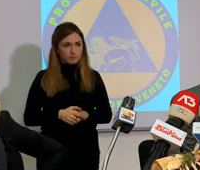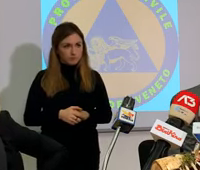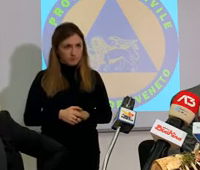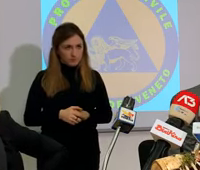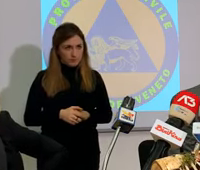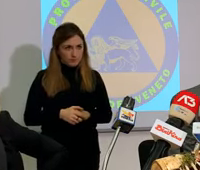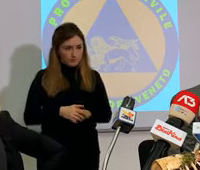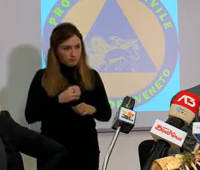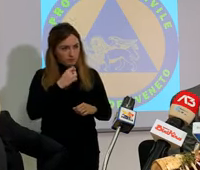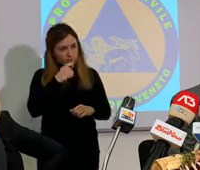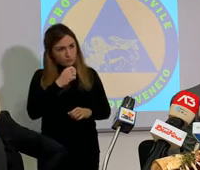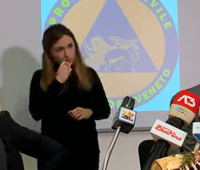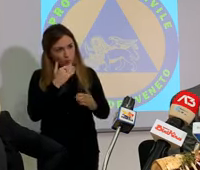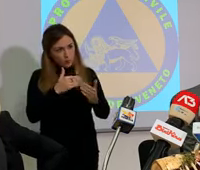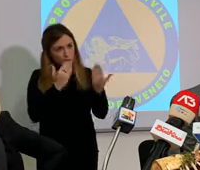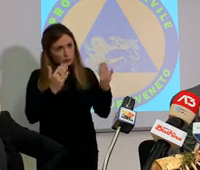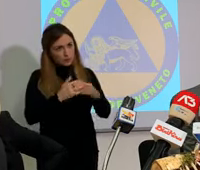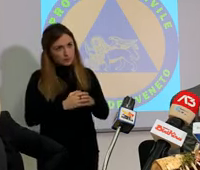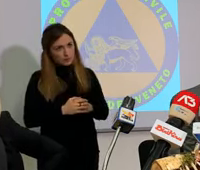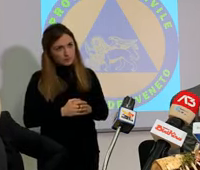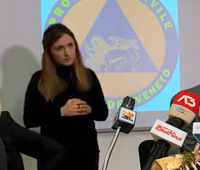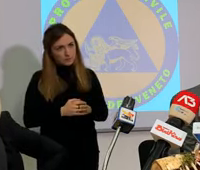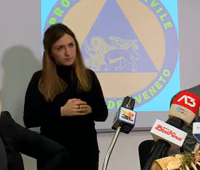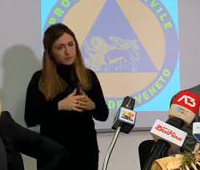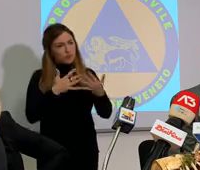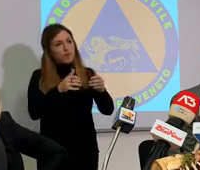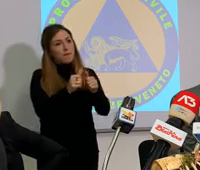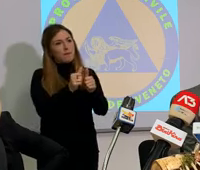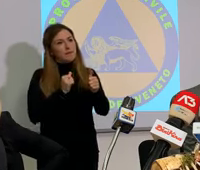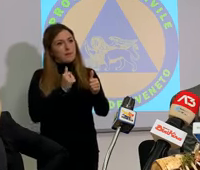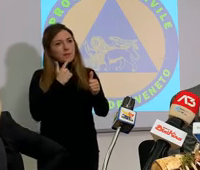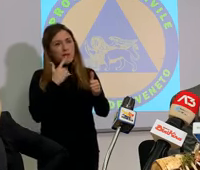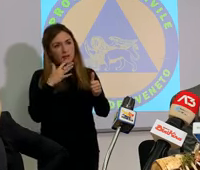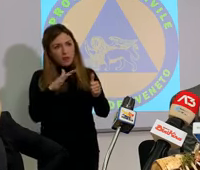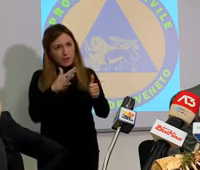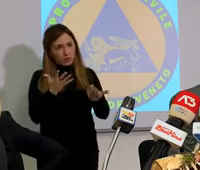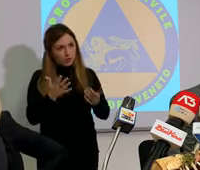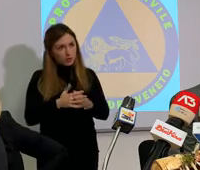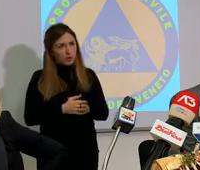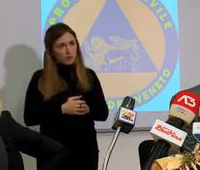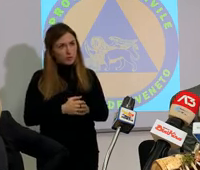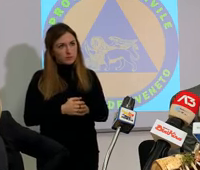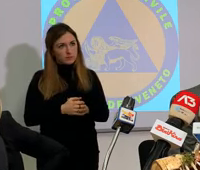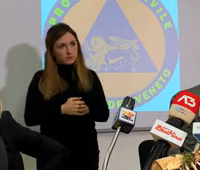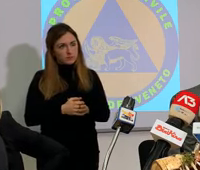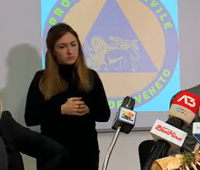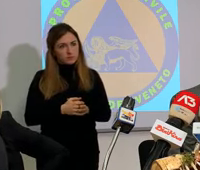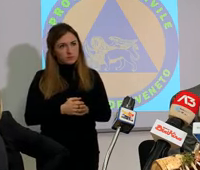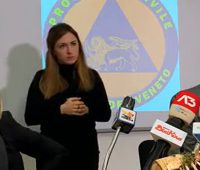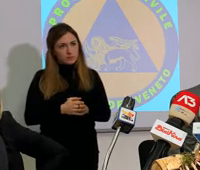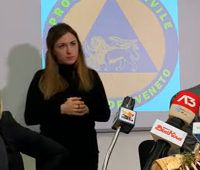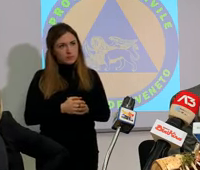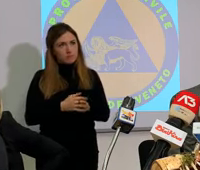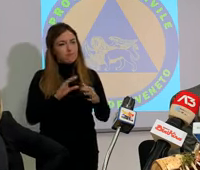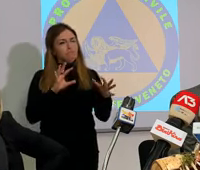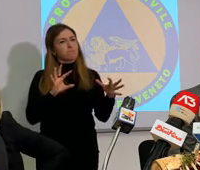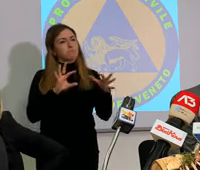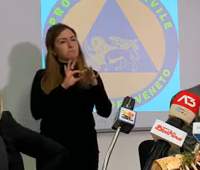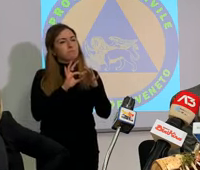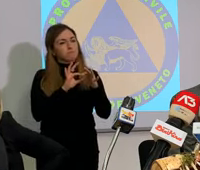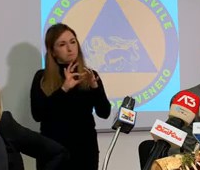presidente buongiorno mondo giorno noi ha già anticipato in varie dichiarazioni la questione appunto